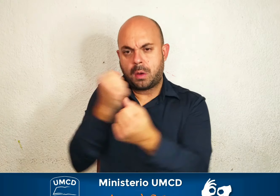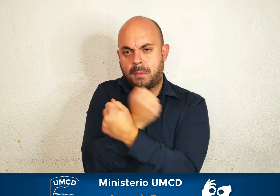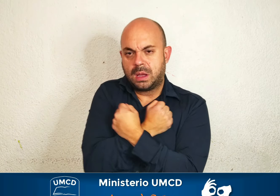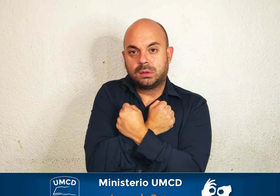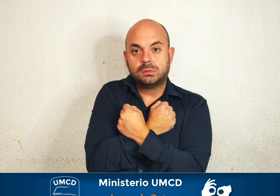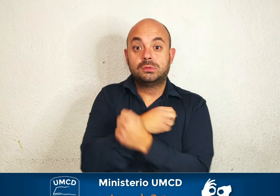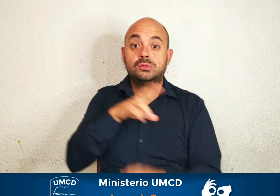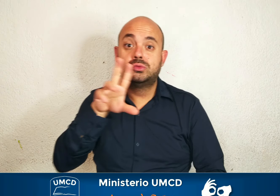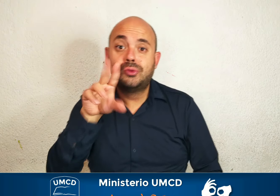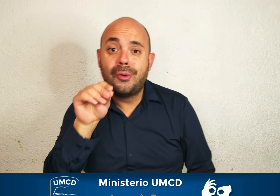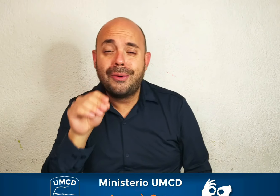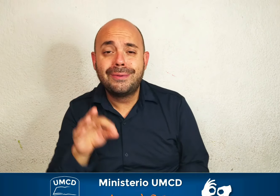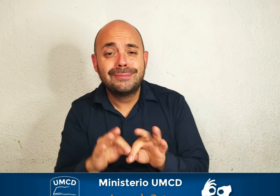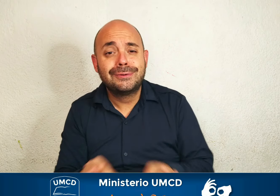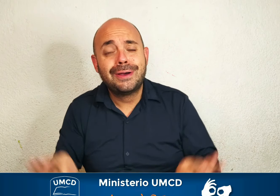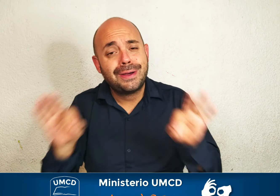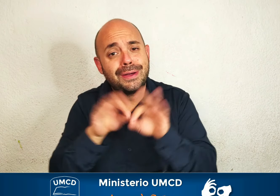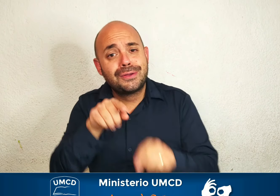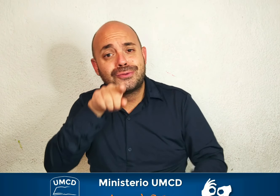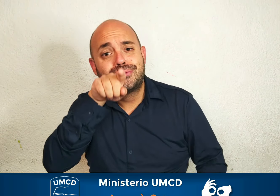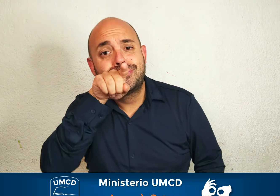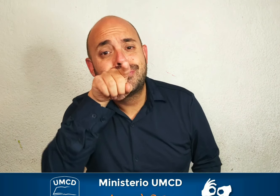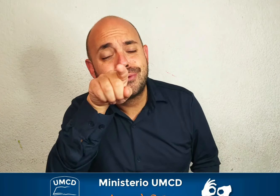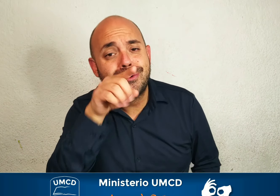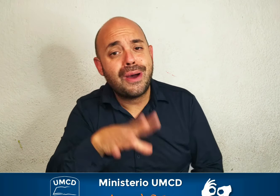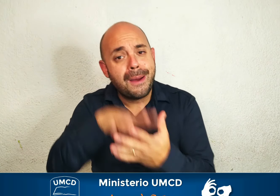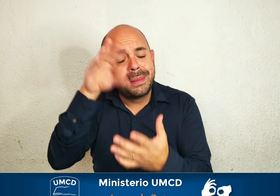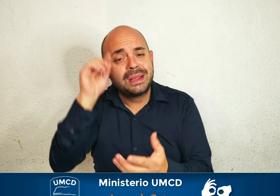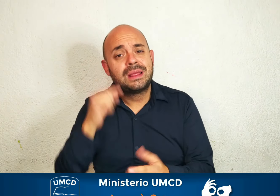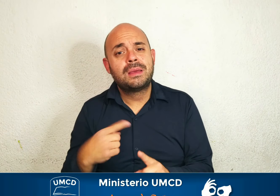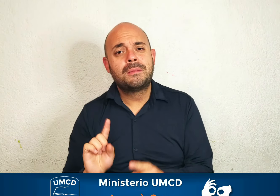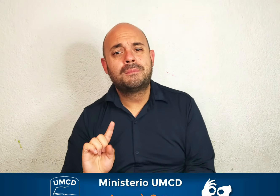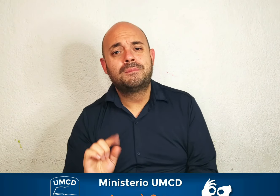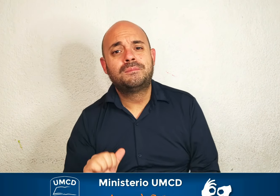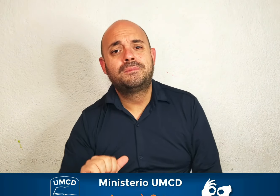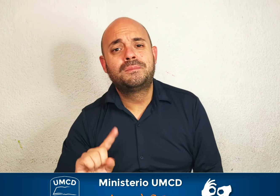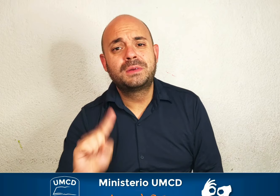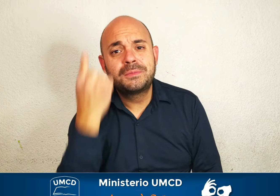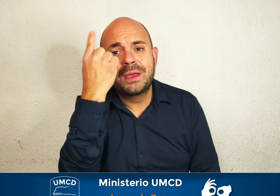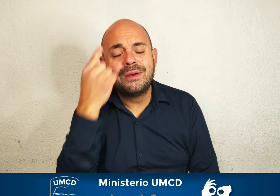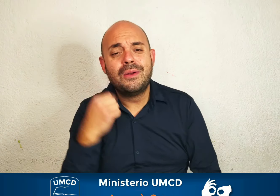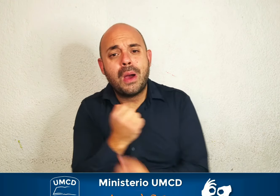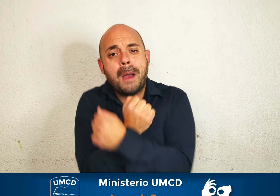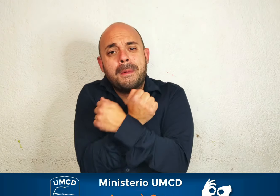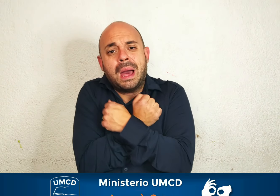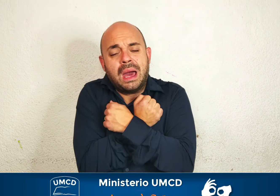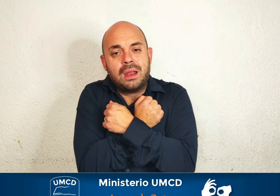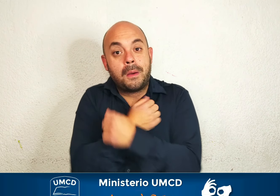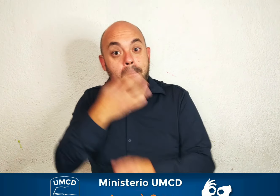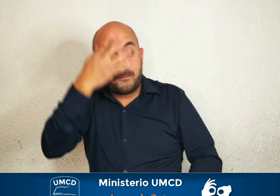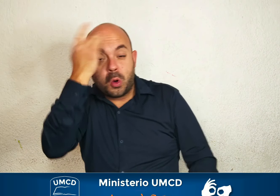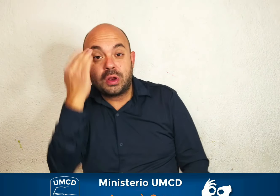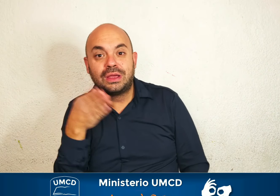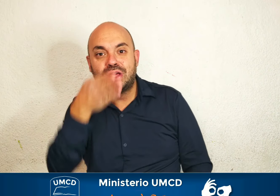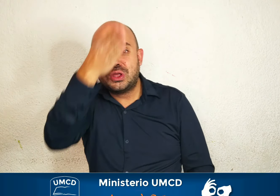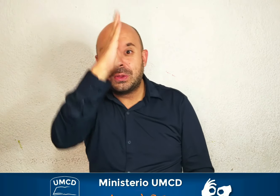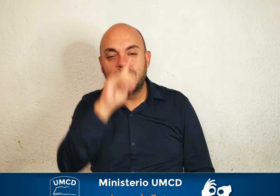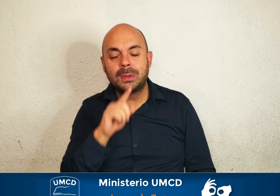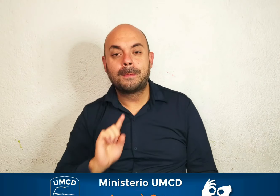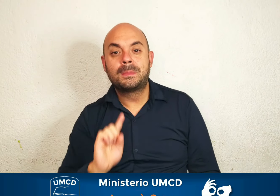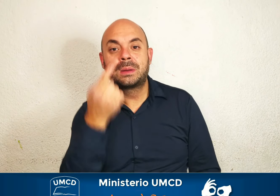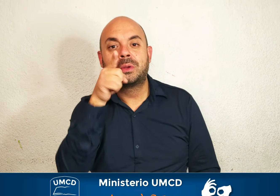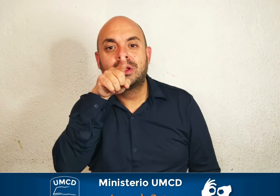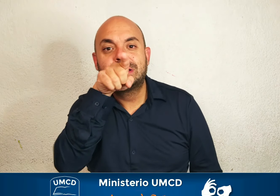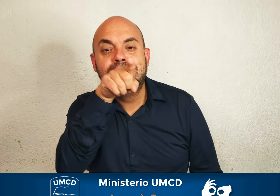diferente, como Él nos ama. Tenemos que aprender a amar al prójimo porque Dios lo creó, porque está a nuestro lado